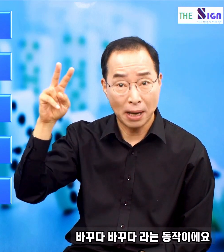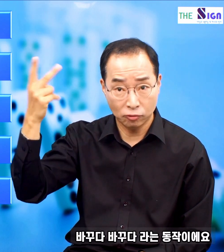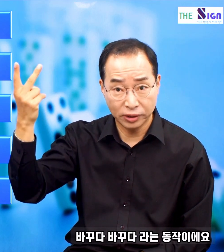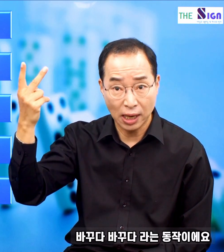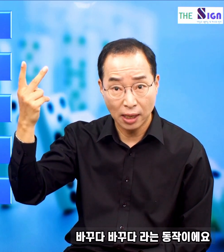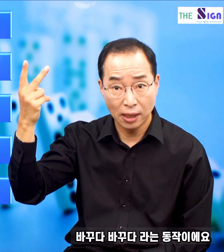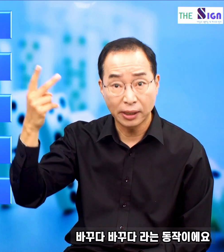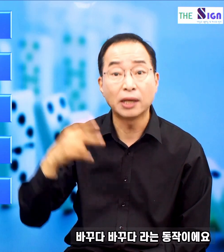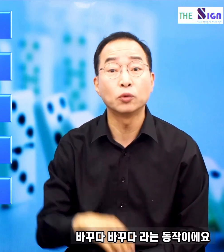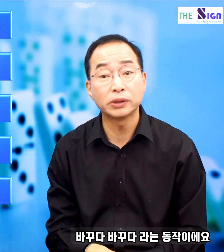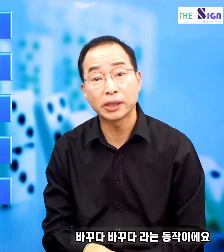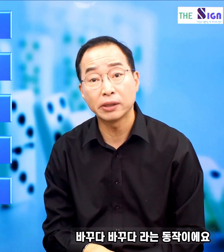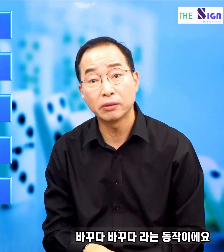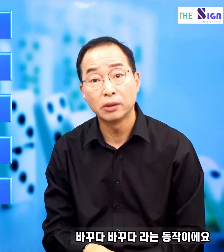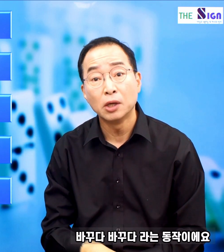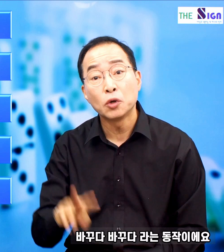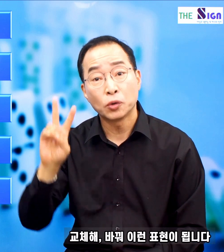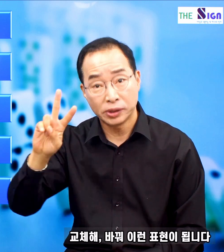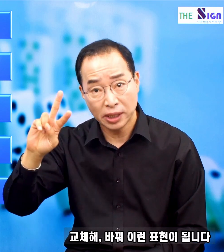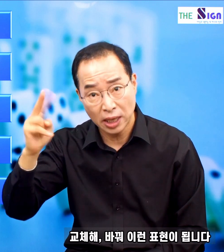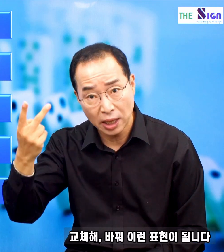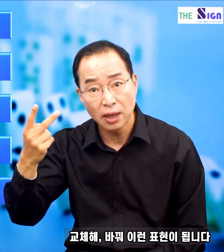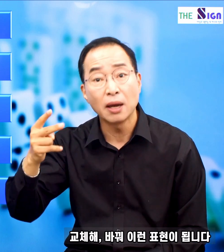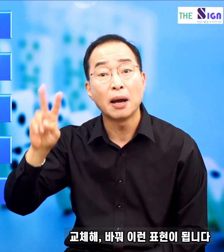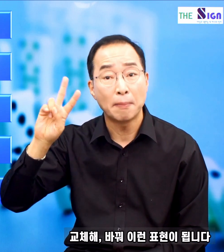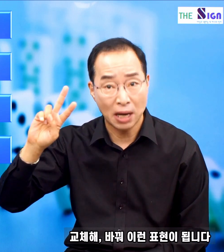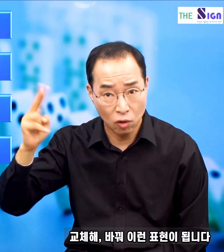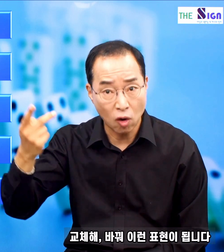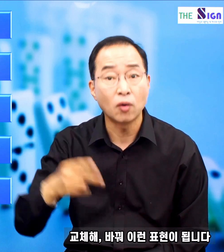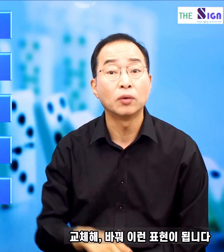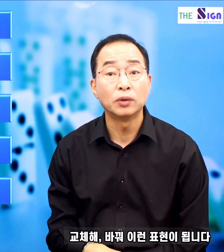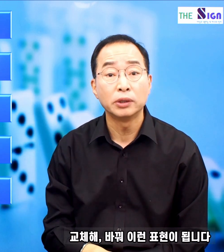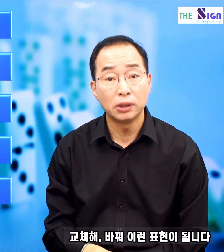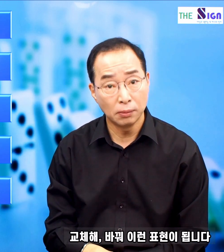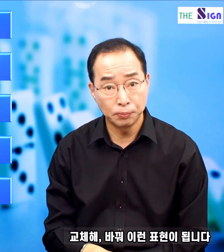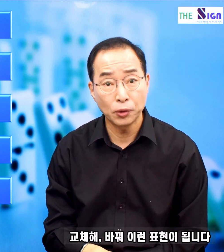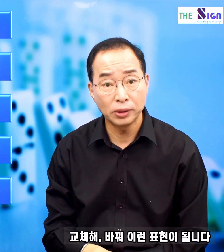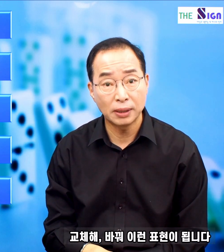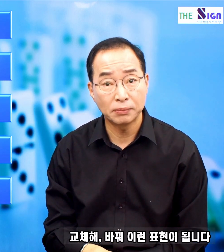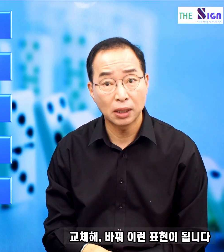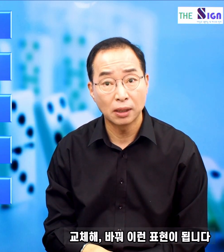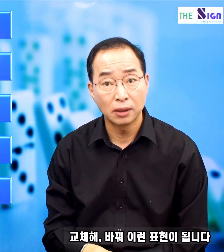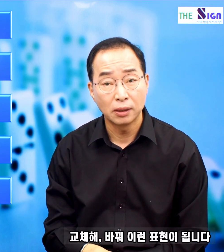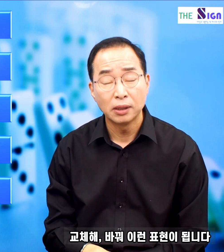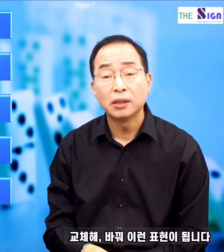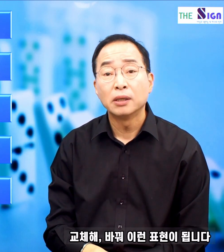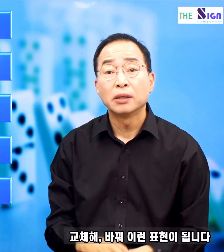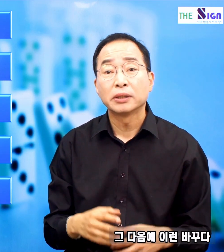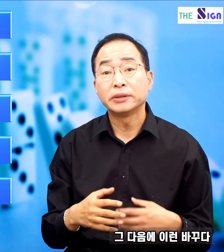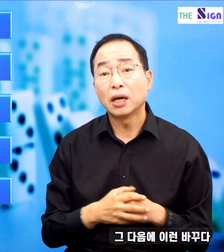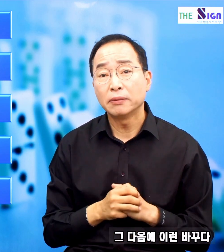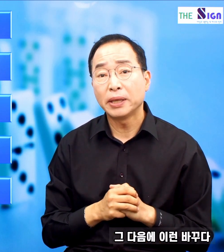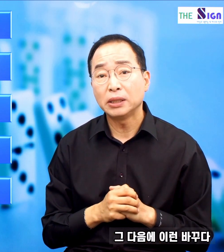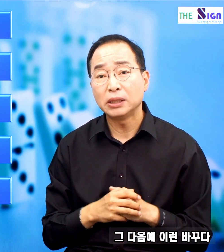바꾸다 라는 동작이에요. 교체해, 바꿔, 이런 표현이 됩니다. 그 다음에